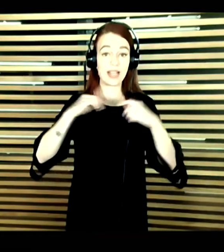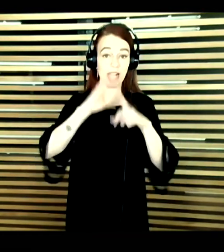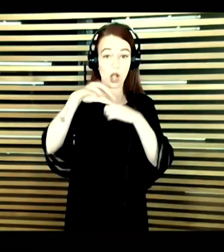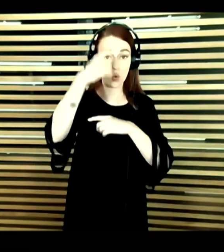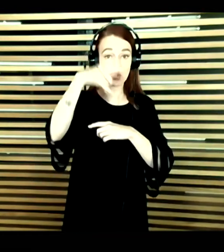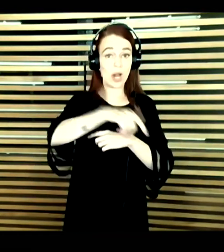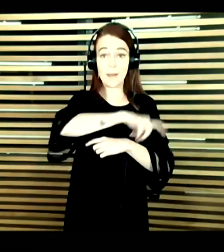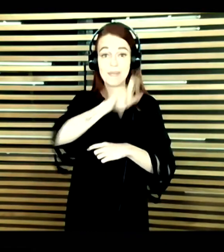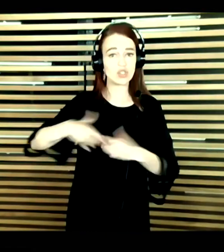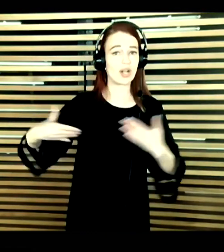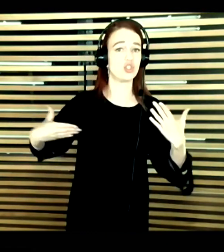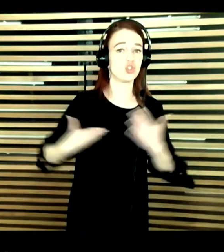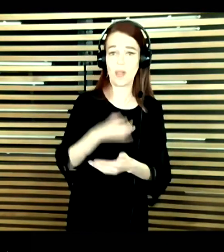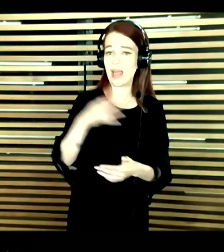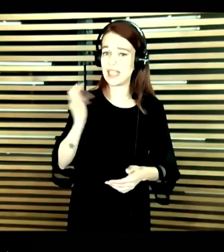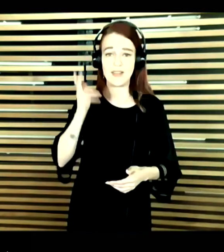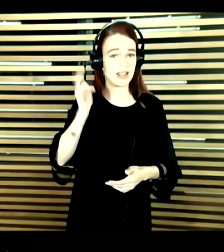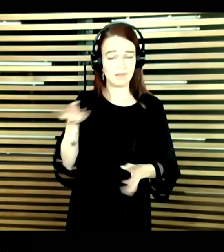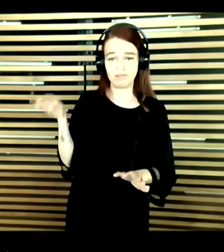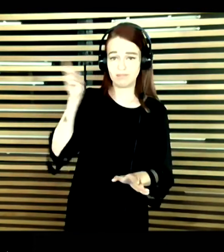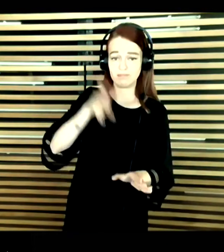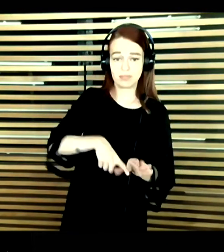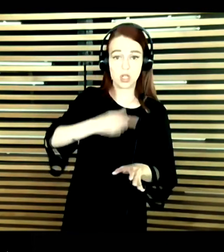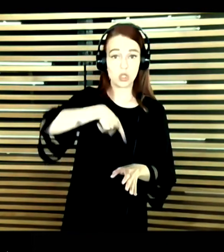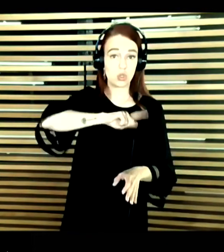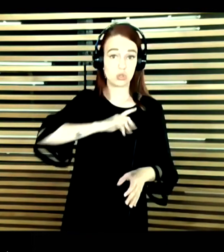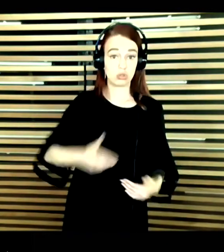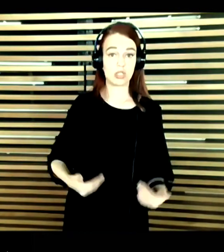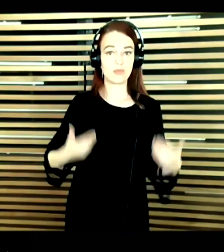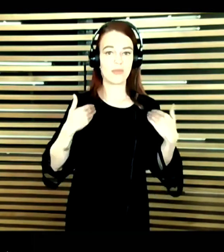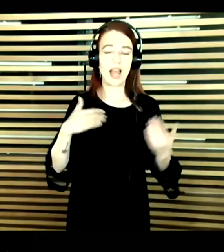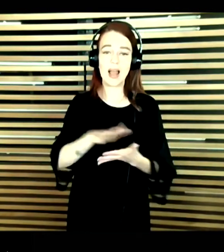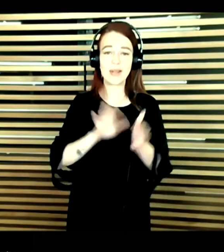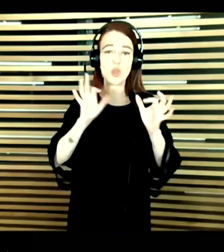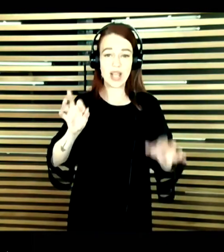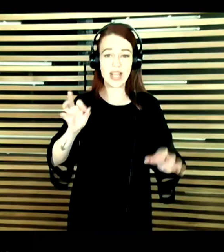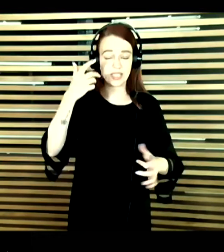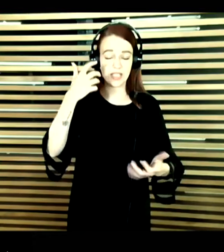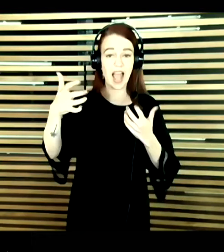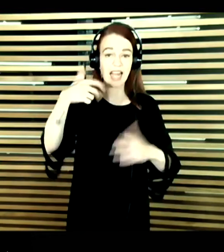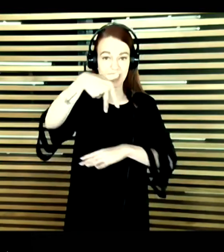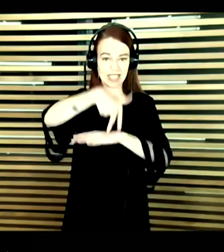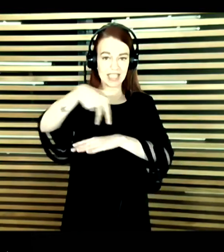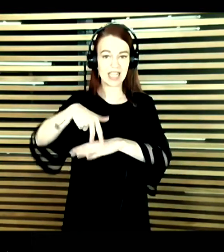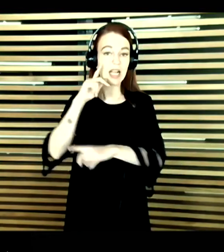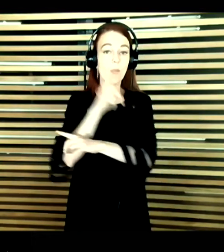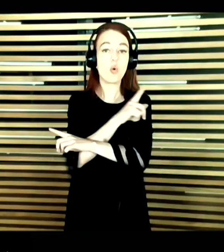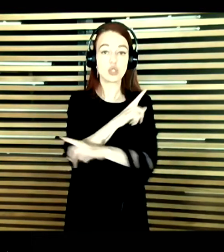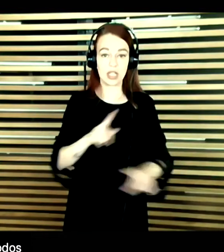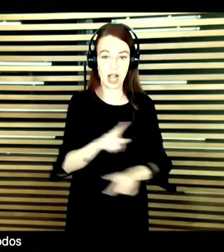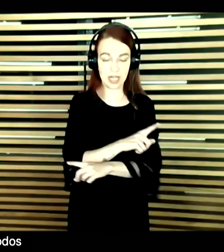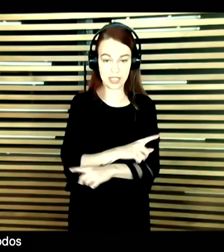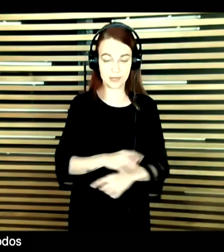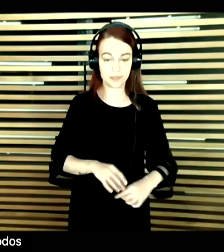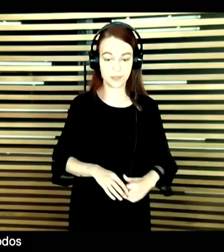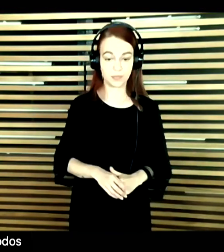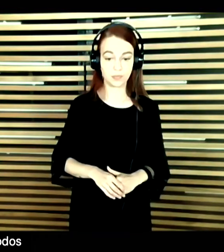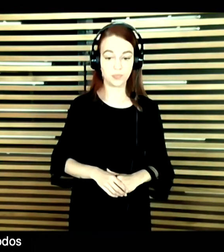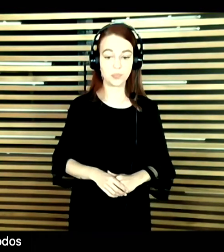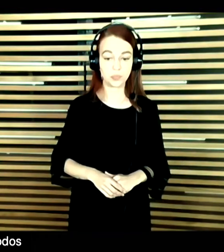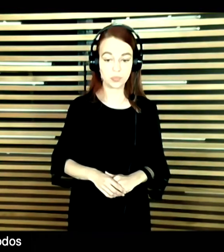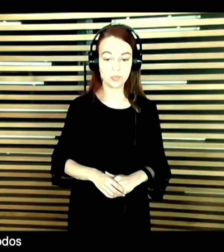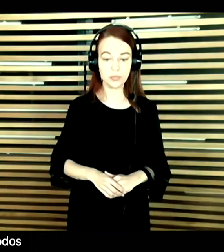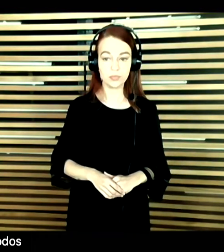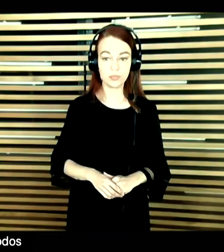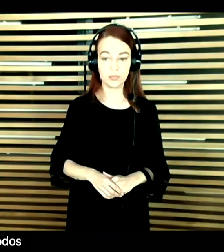los ciudadanos y en lo que a nosotros compete a las artes escénicas y musicales. Igualmente,